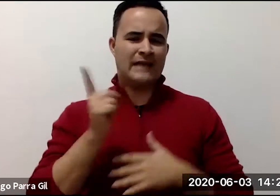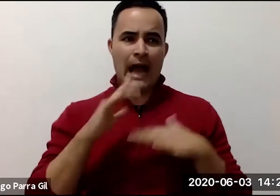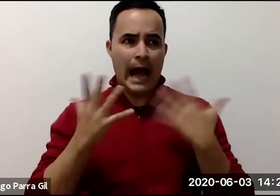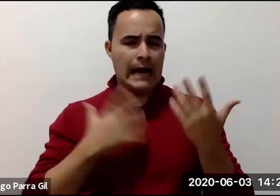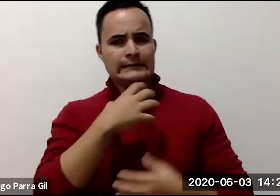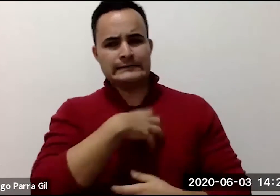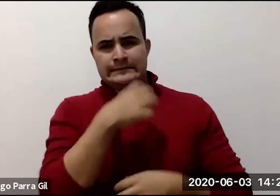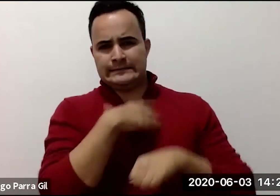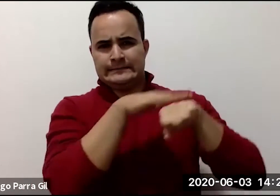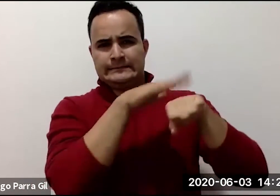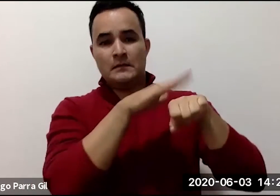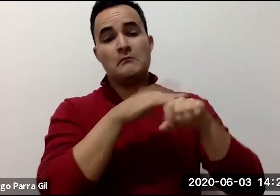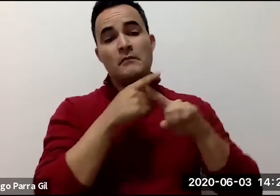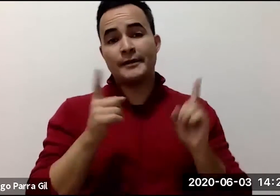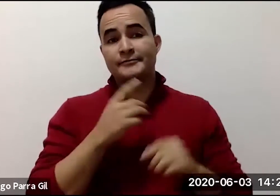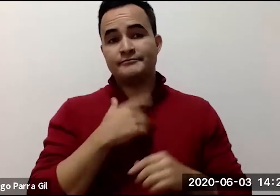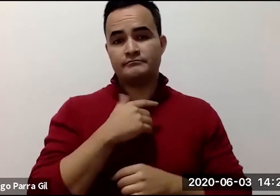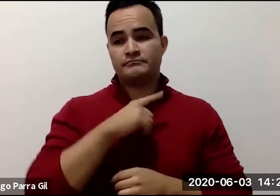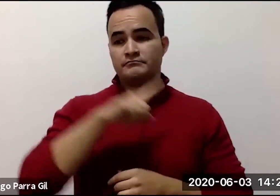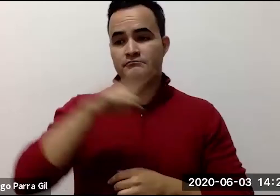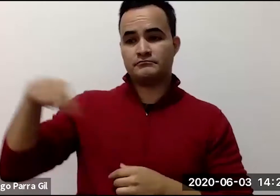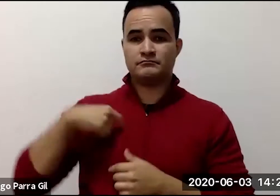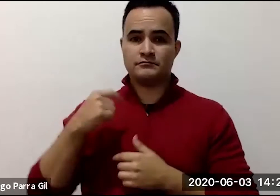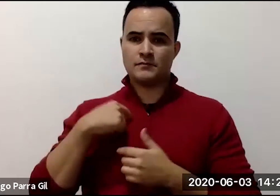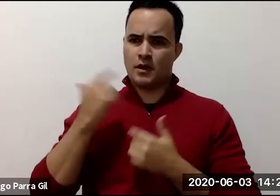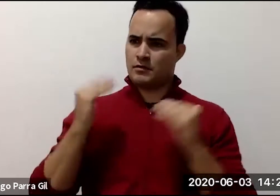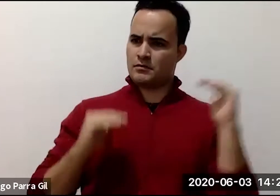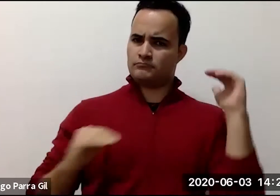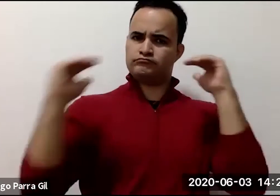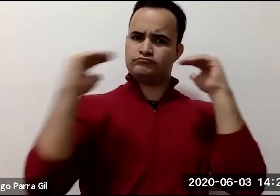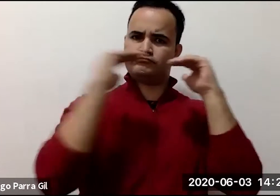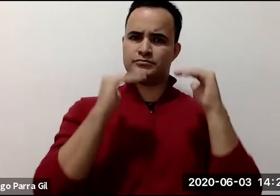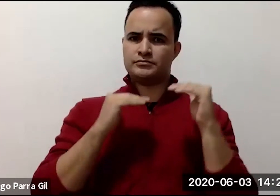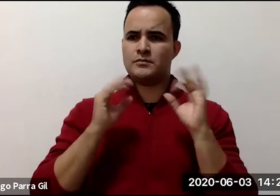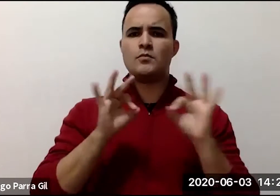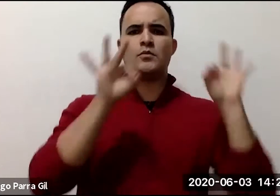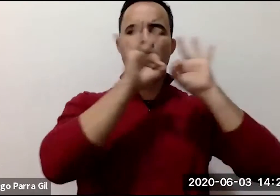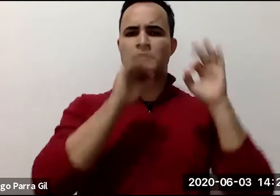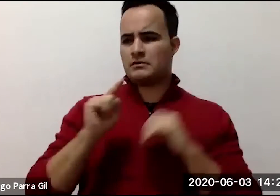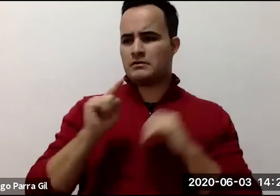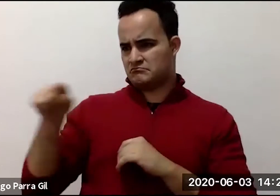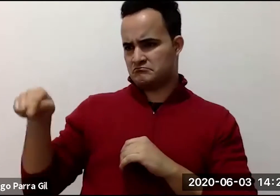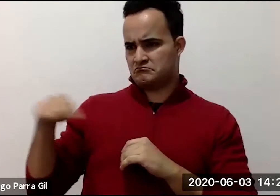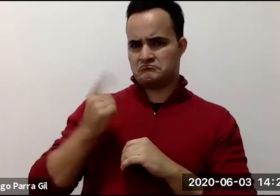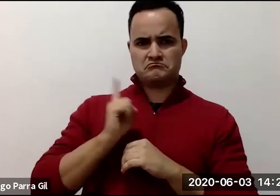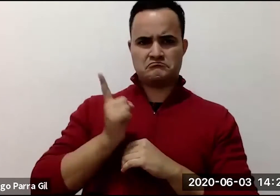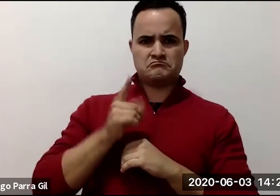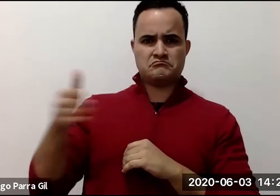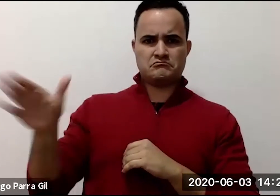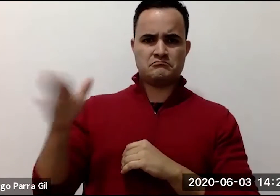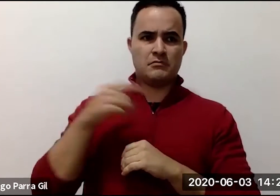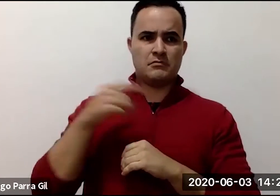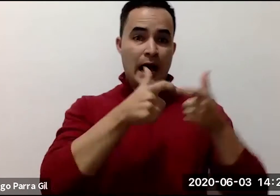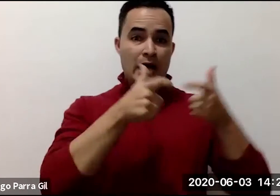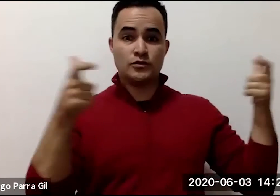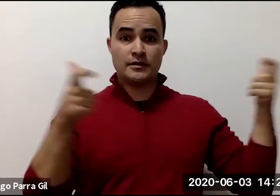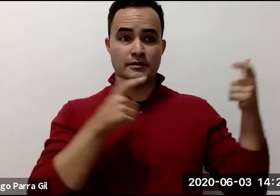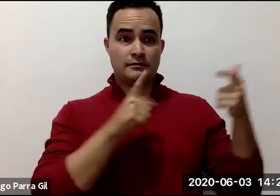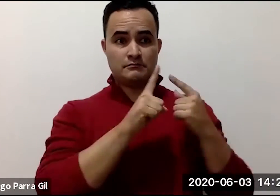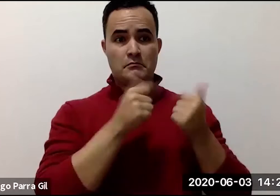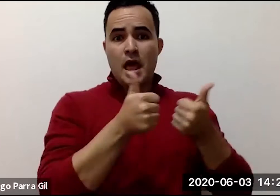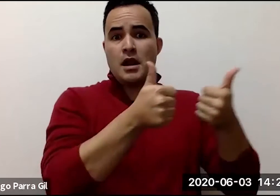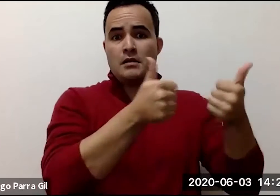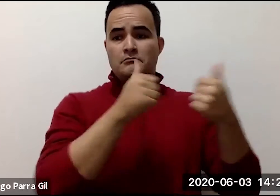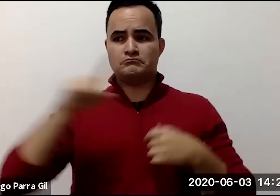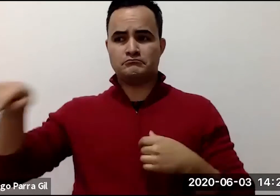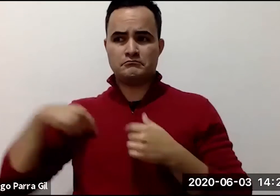como no somos consideradas voces epistémicas, y como no le pasa esto a la mayoría, pues